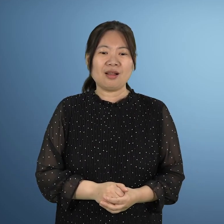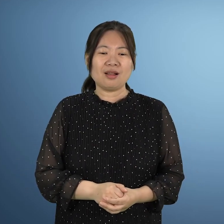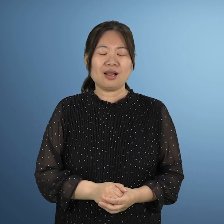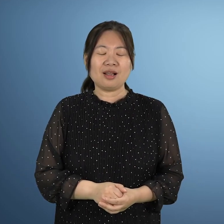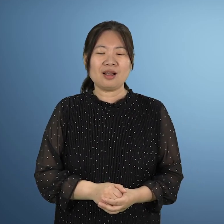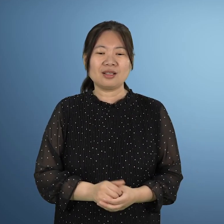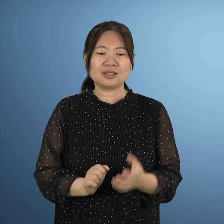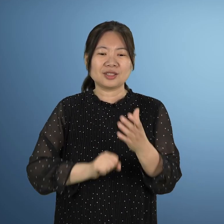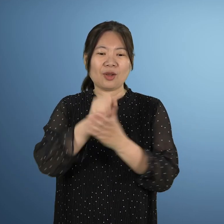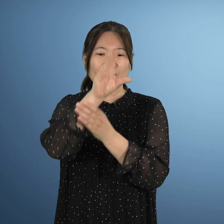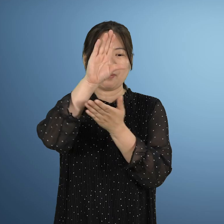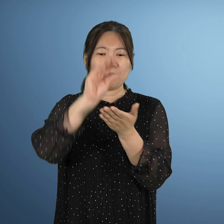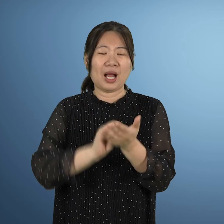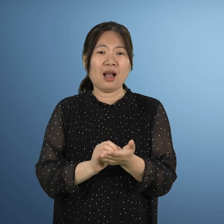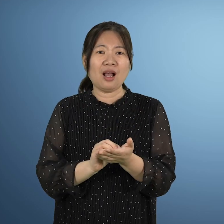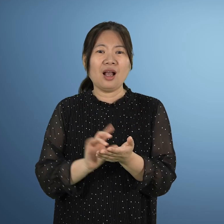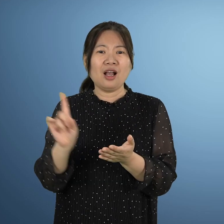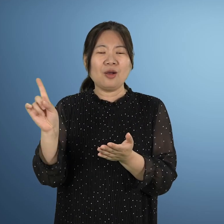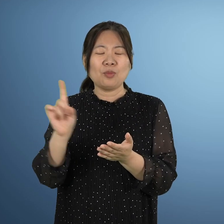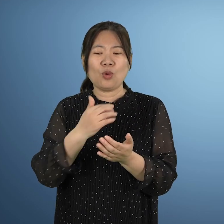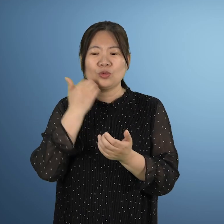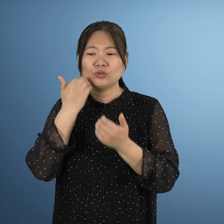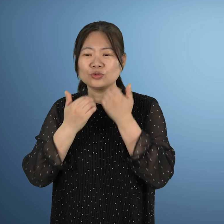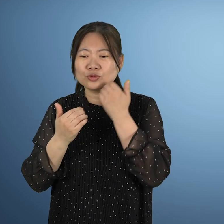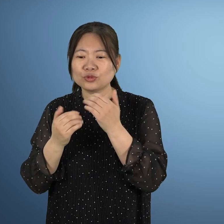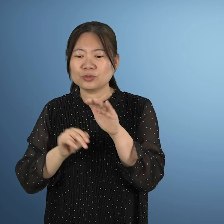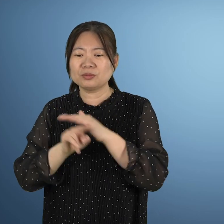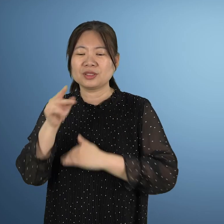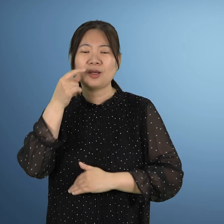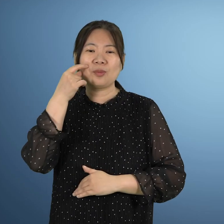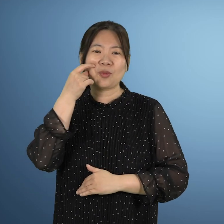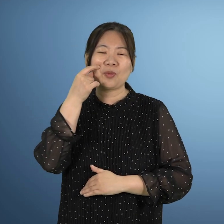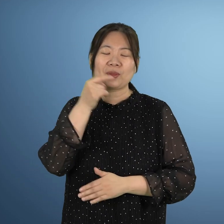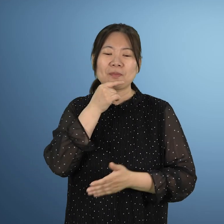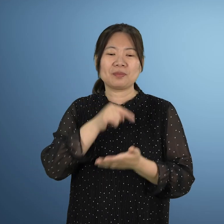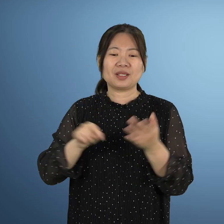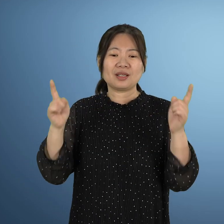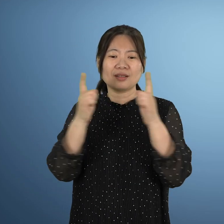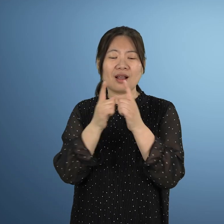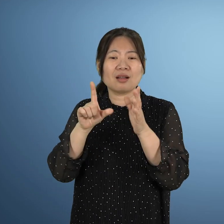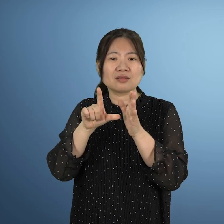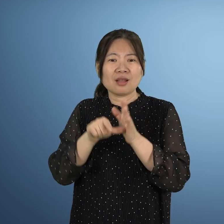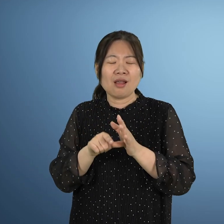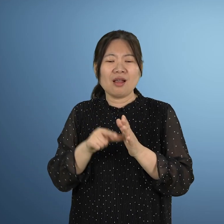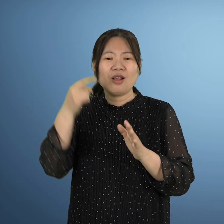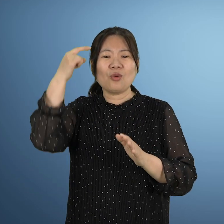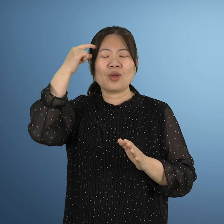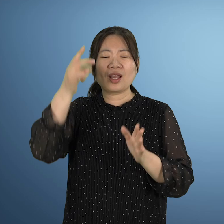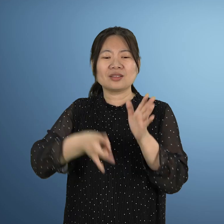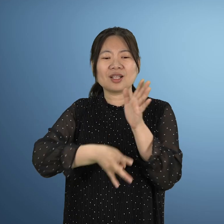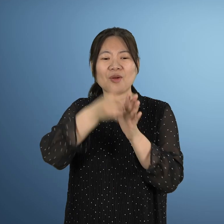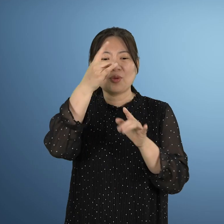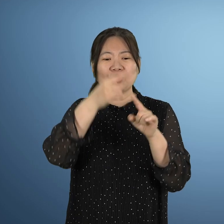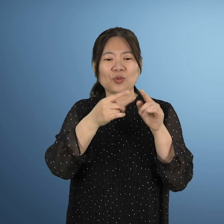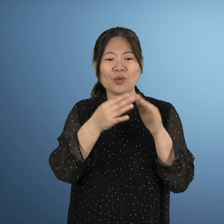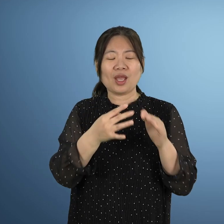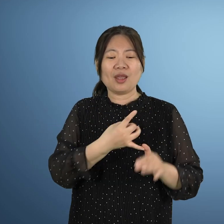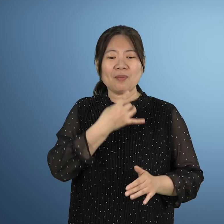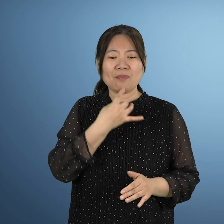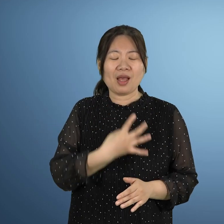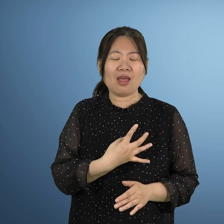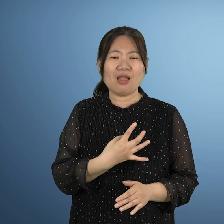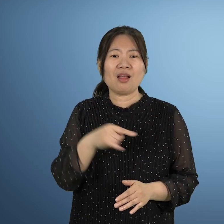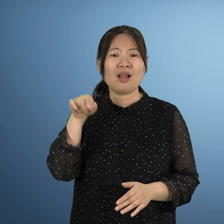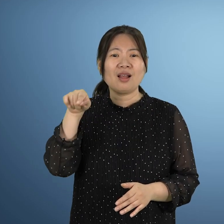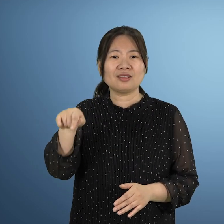흉년이라는 누구도 피해갈 수 없었던 재난 앞에 왜 유독 예루살렘 교회만 이런